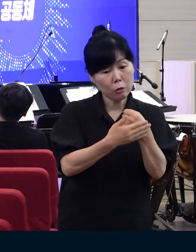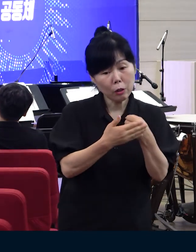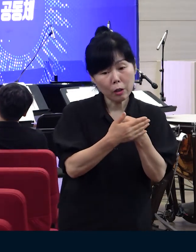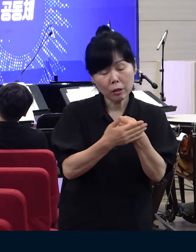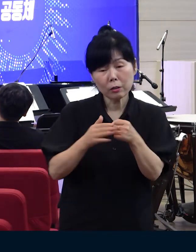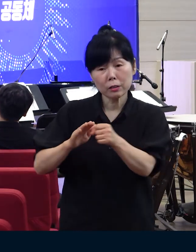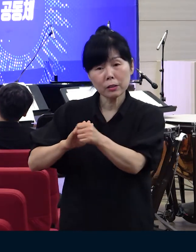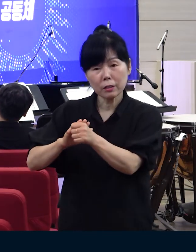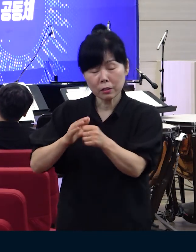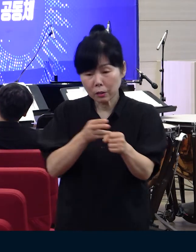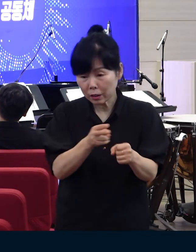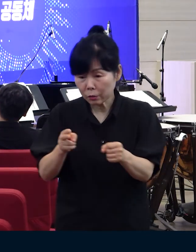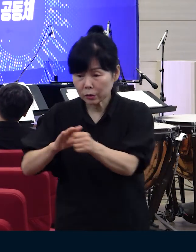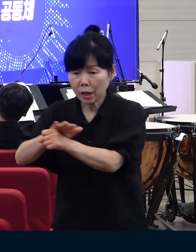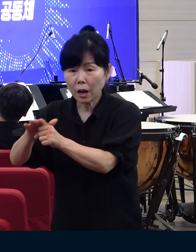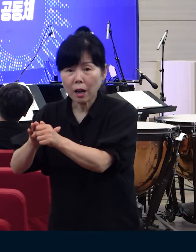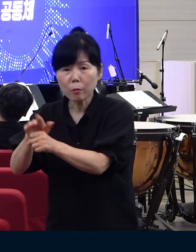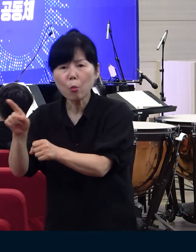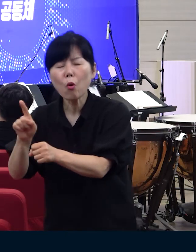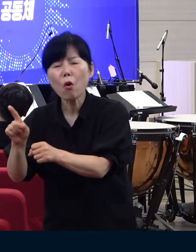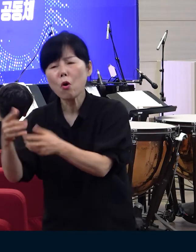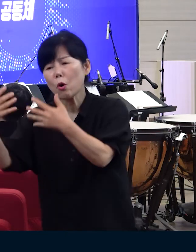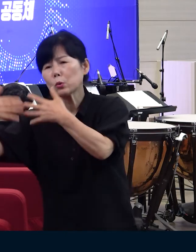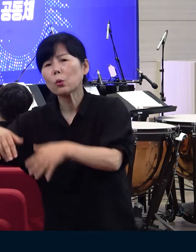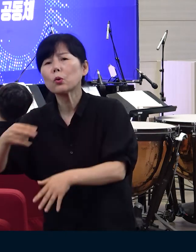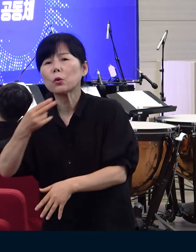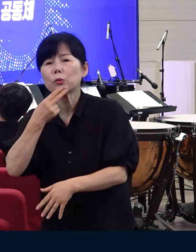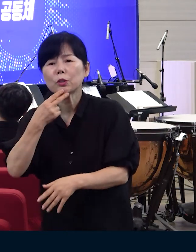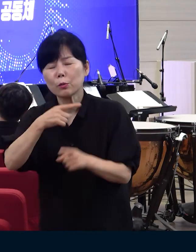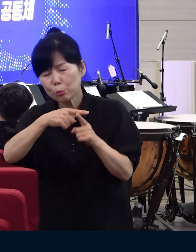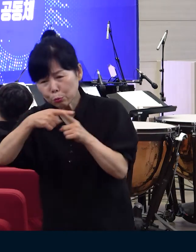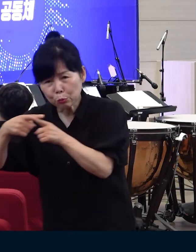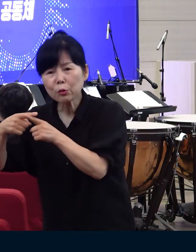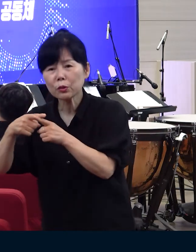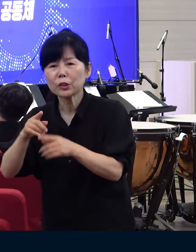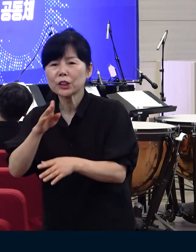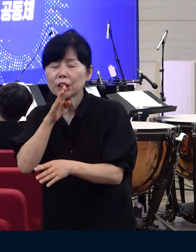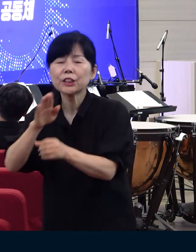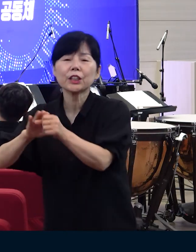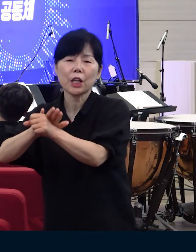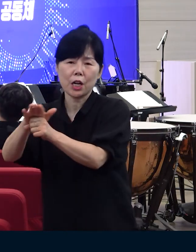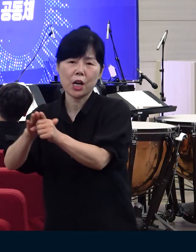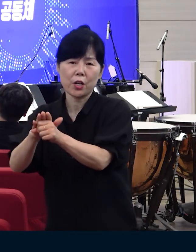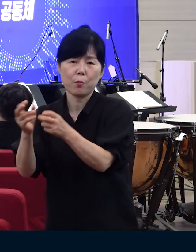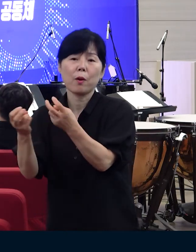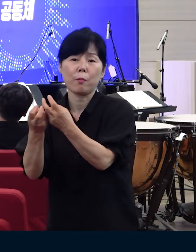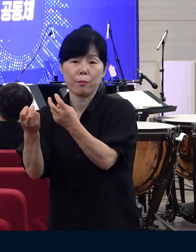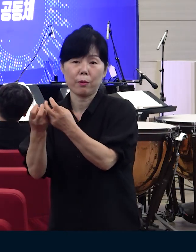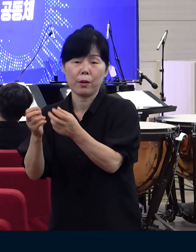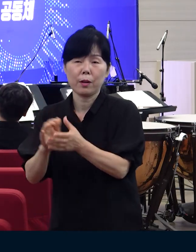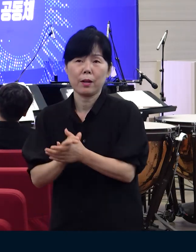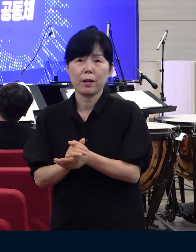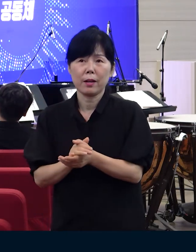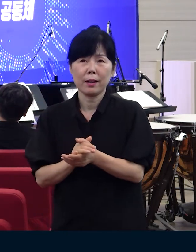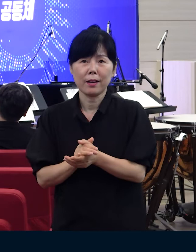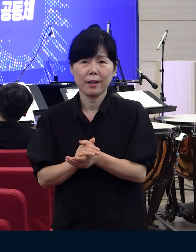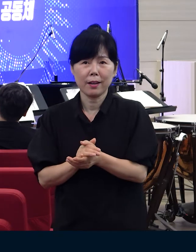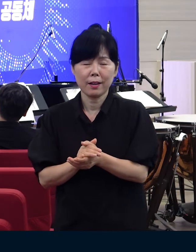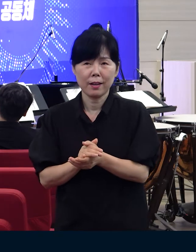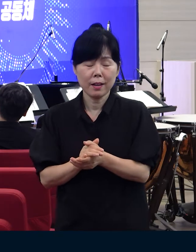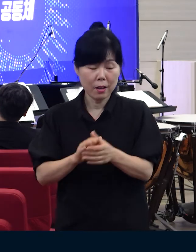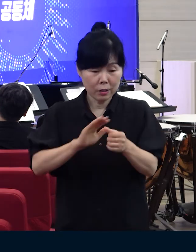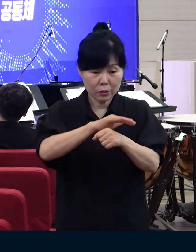아니라 정말 조건 없이 그냥 사랑하는 참 사랑을 말하는 거 맞습니다. 자, 그런데 성경이